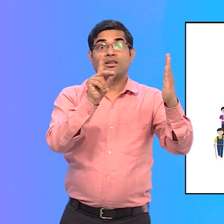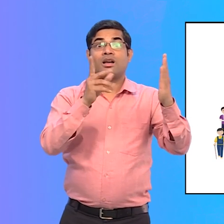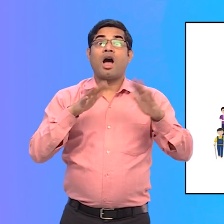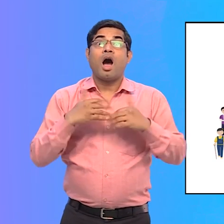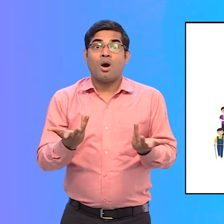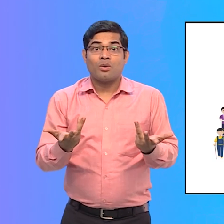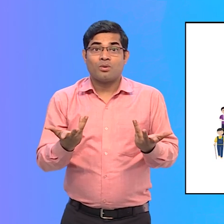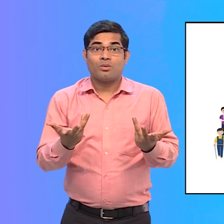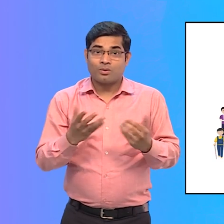झाल